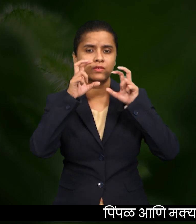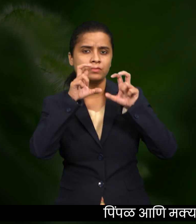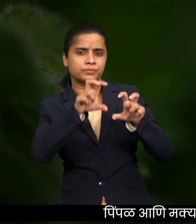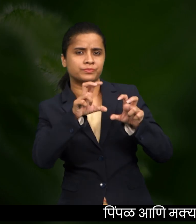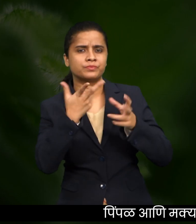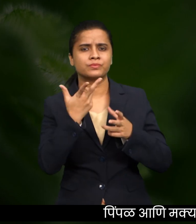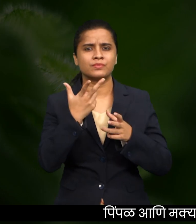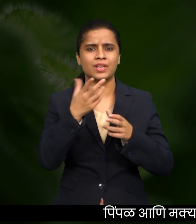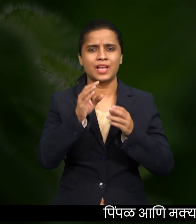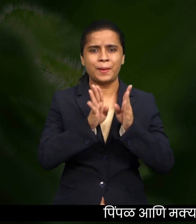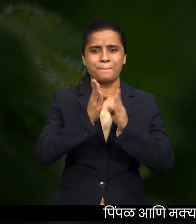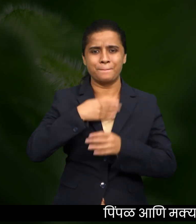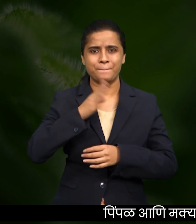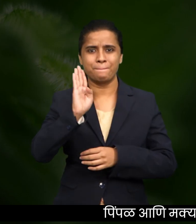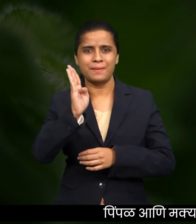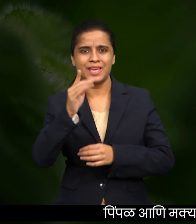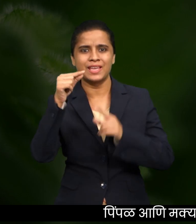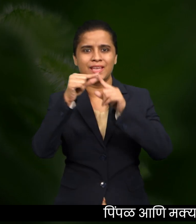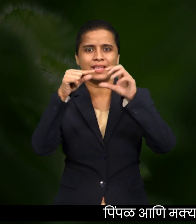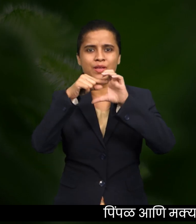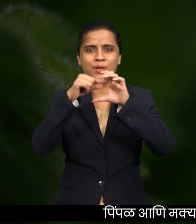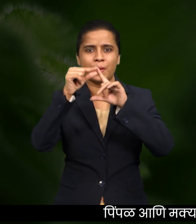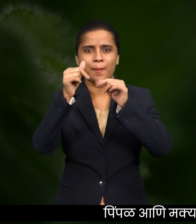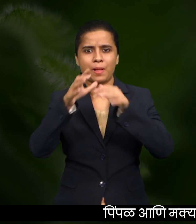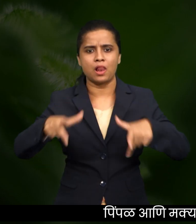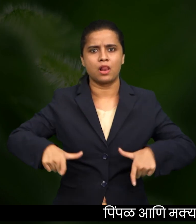पिंपळ आणि मक्याचे पानाचे निरीक्षण करा.